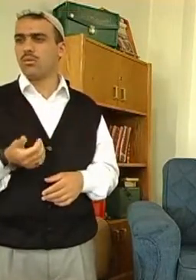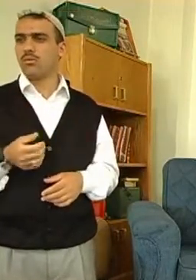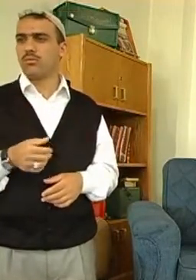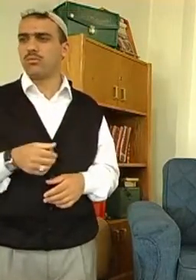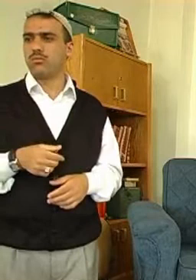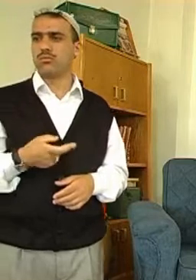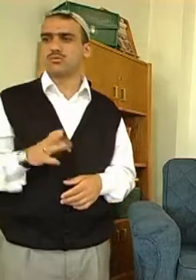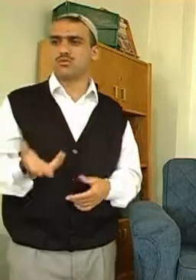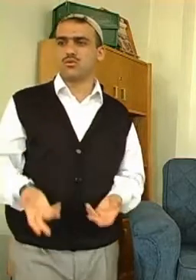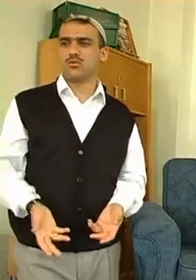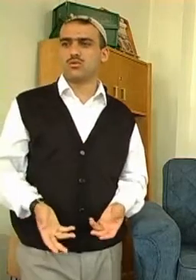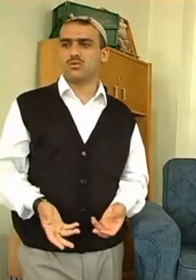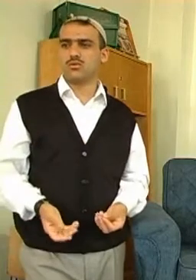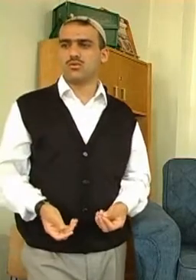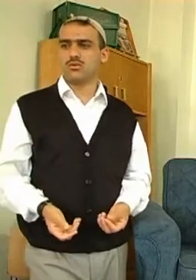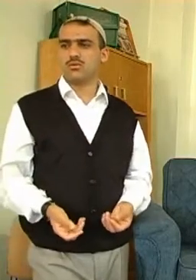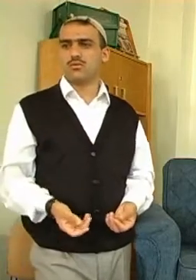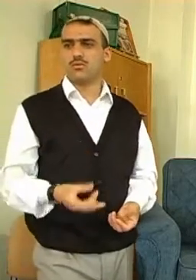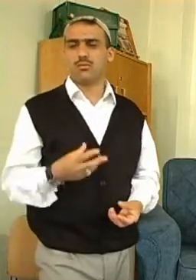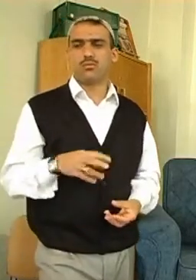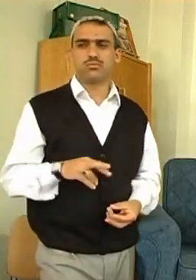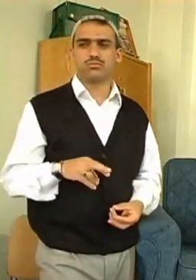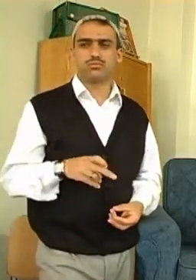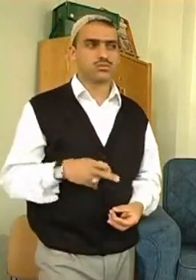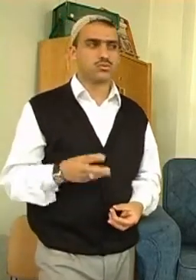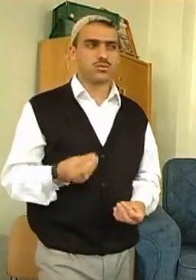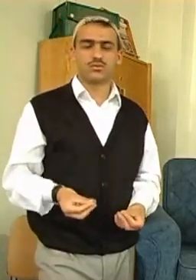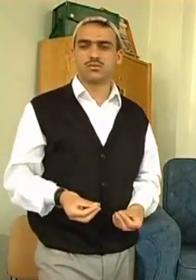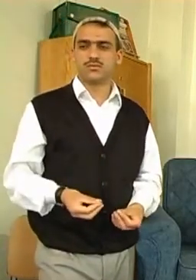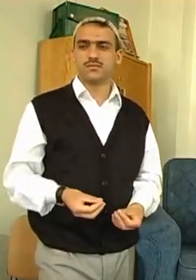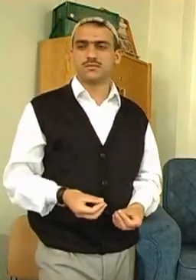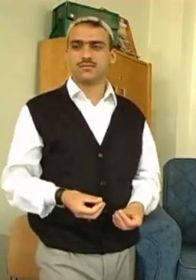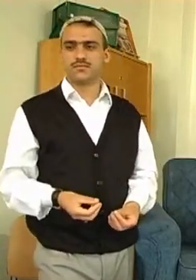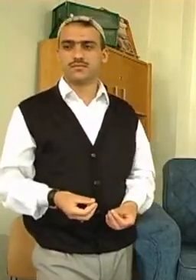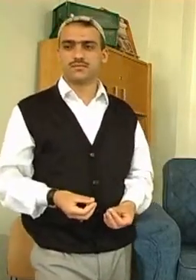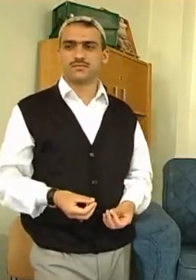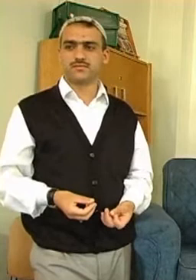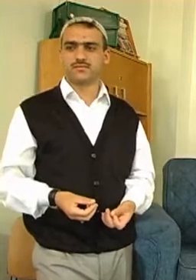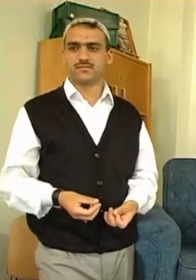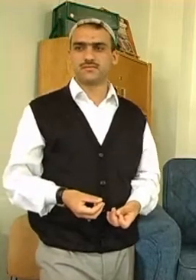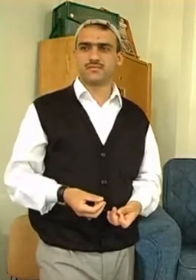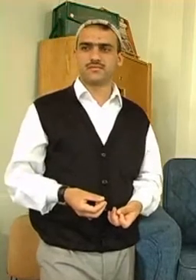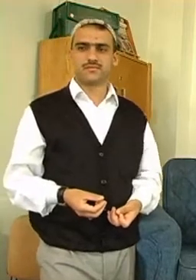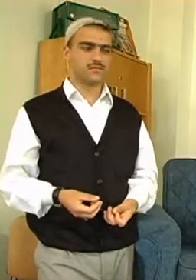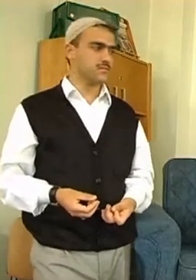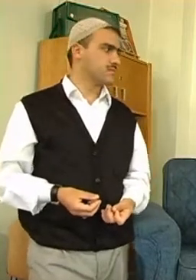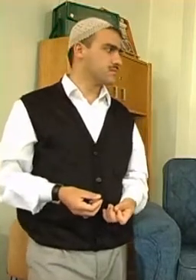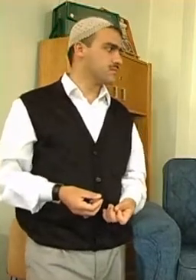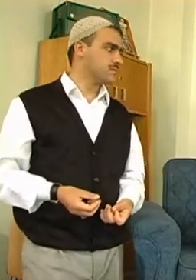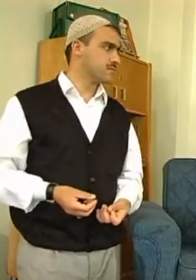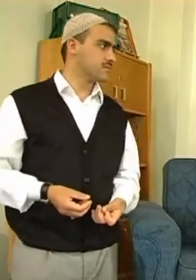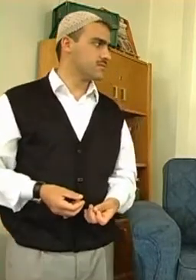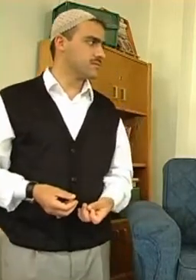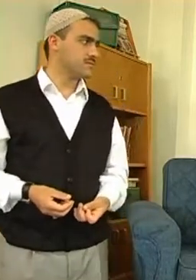böyle normale bağlanır yani. Hani, bazen söyleyeyim insanın tuhafına gidiyor. Filan çocuk yapmış diyorlar. Nasıl çocuk yapmış?